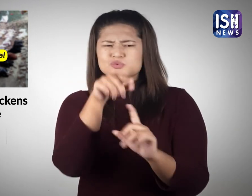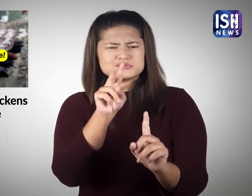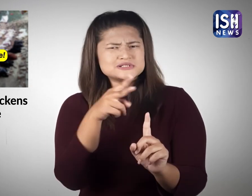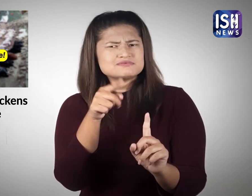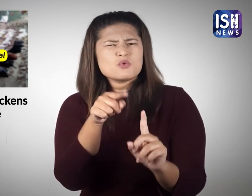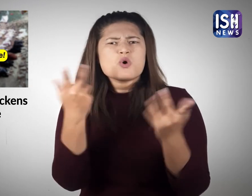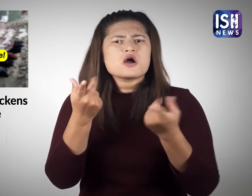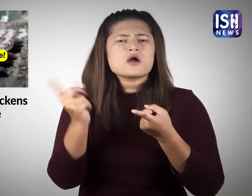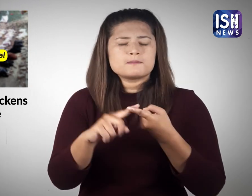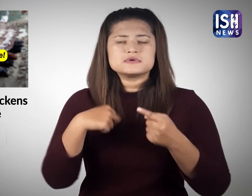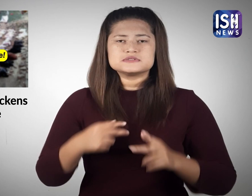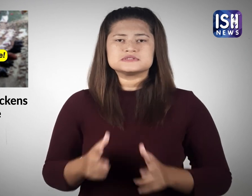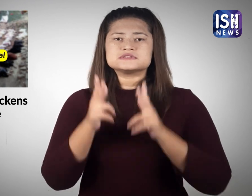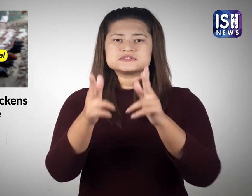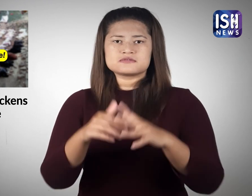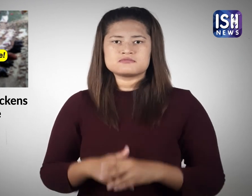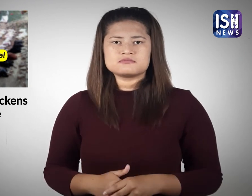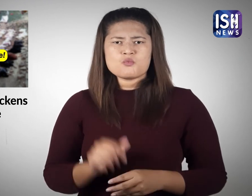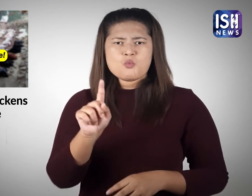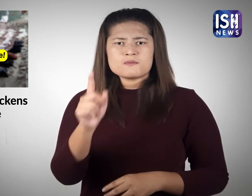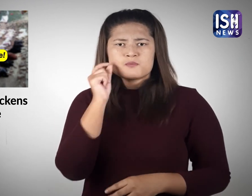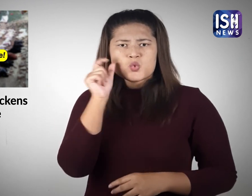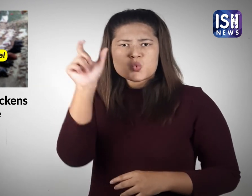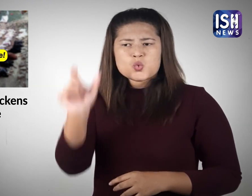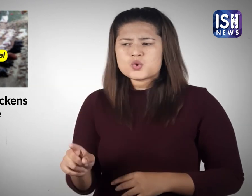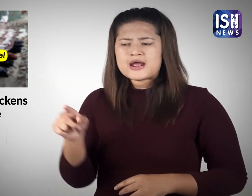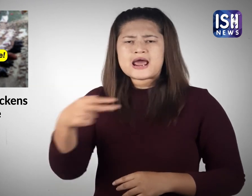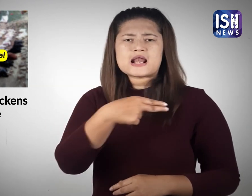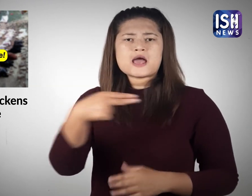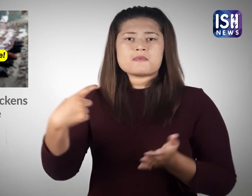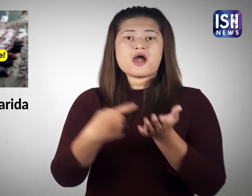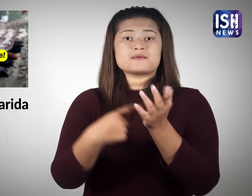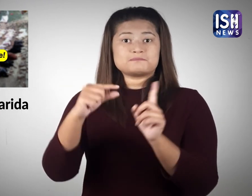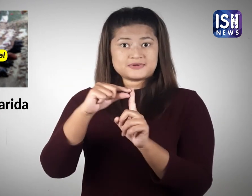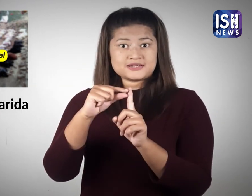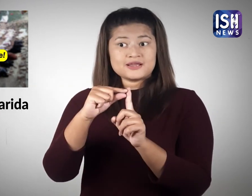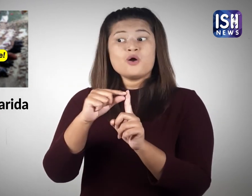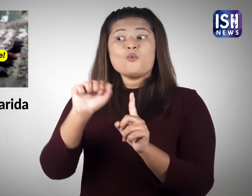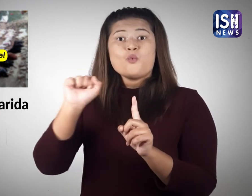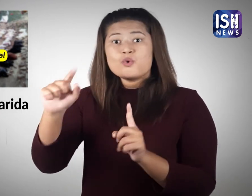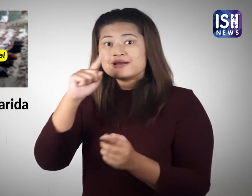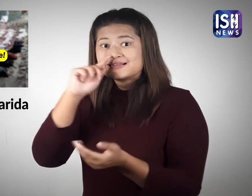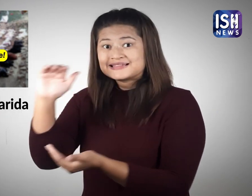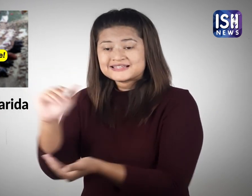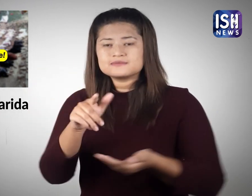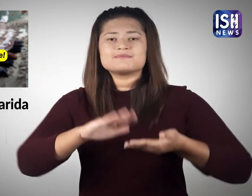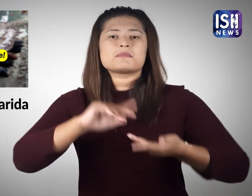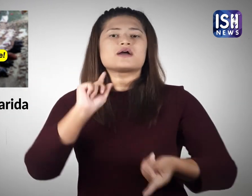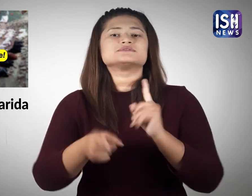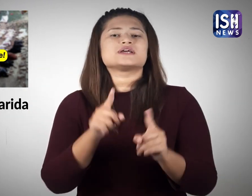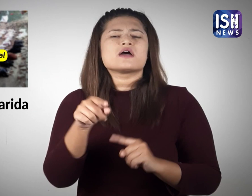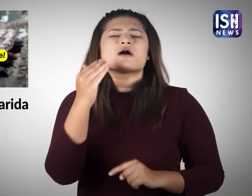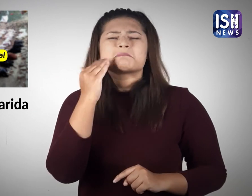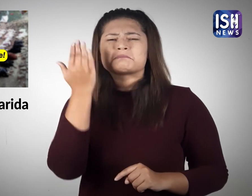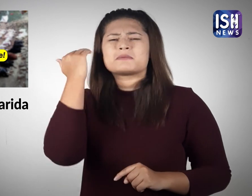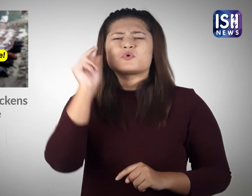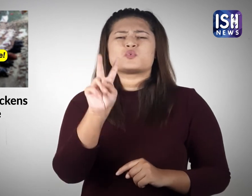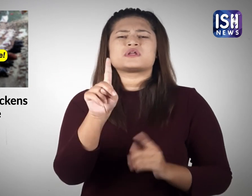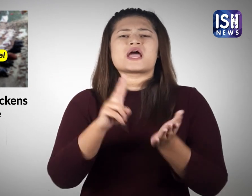मैं पताती हूँ क्या हुआ। रामशंद्रा परिदा नाम के एक व्यक्ति की बेटी की शादी थी। 21 नवंबर की